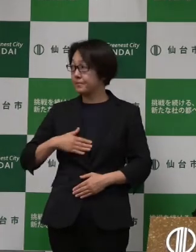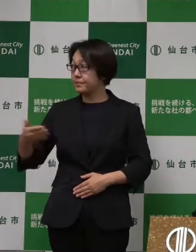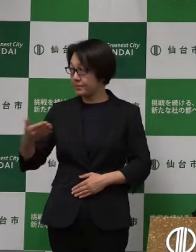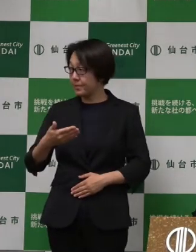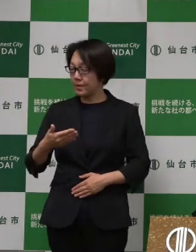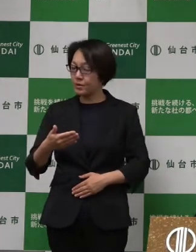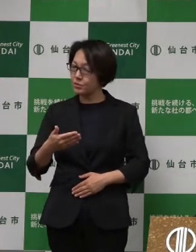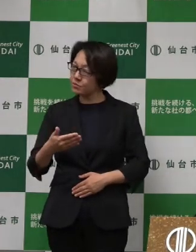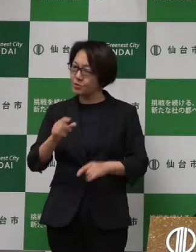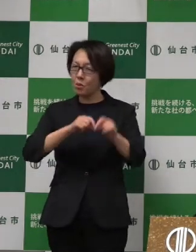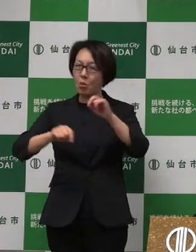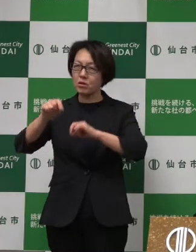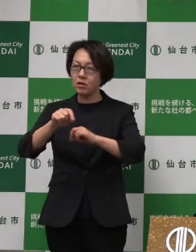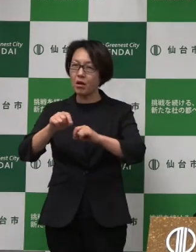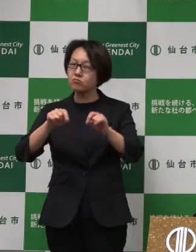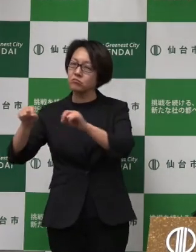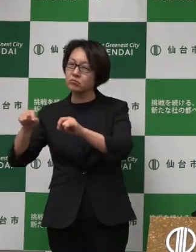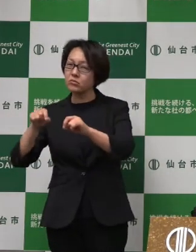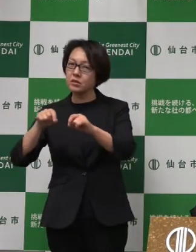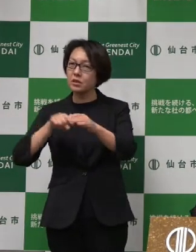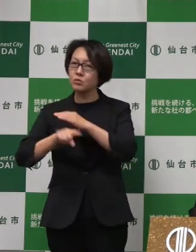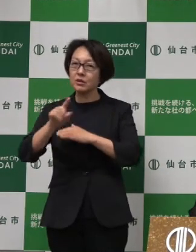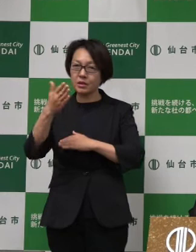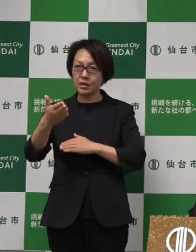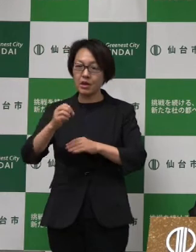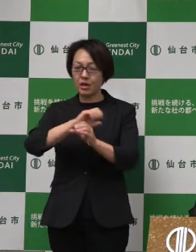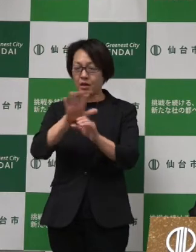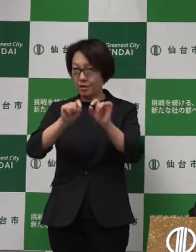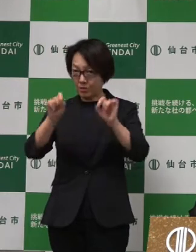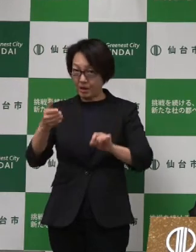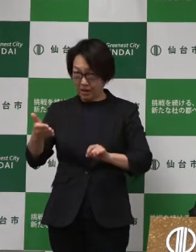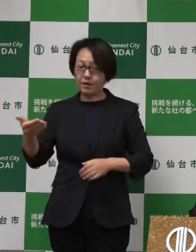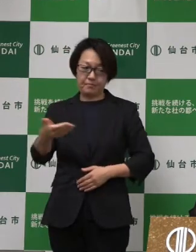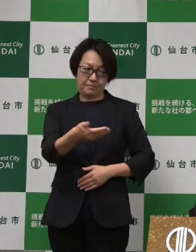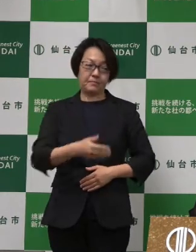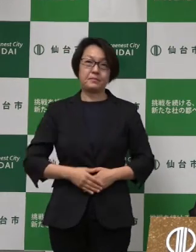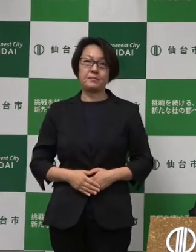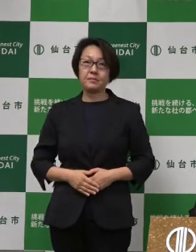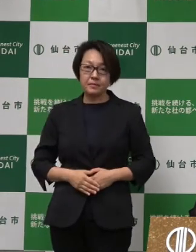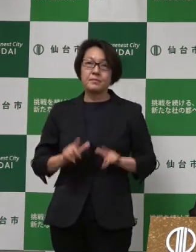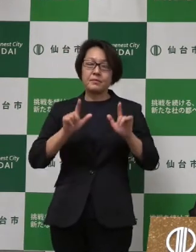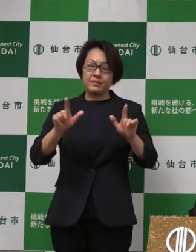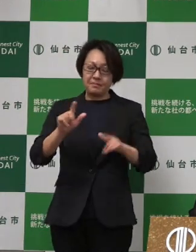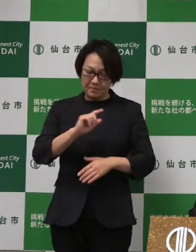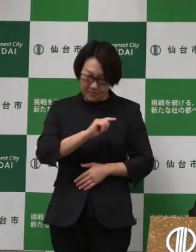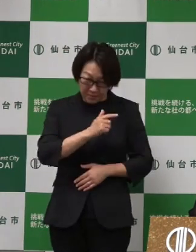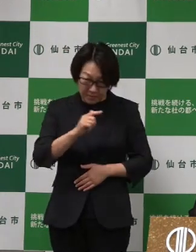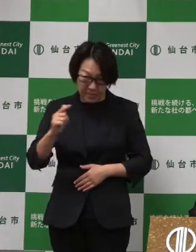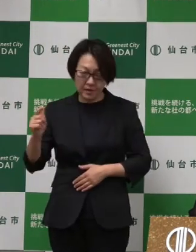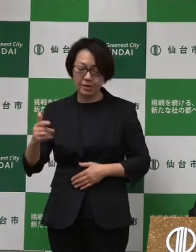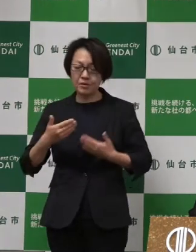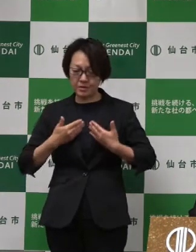れる要因としてはやはり新型コロナの影響が大きいと思っています。 まあ、いろいろなことをですね、